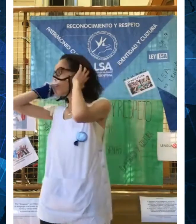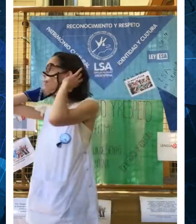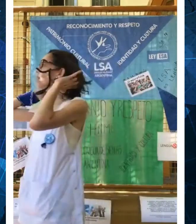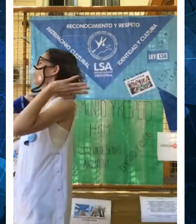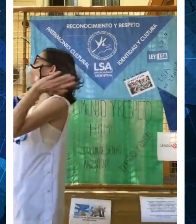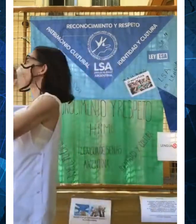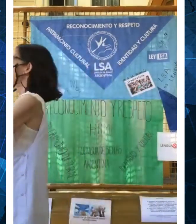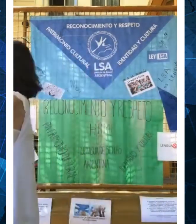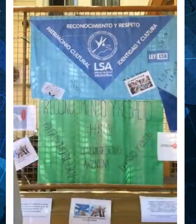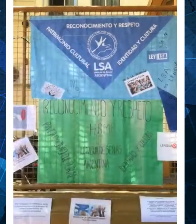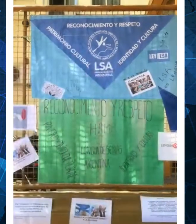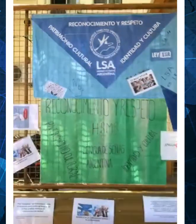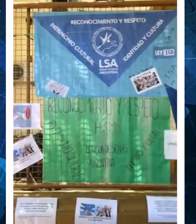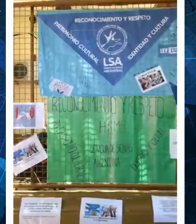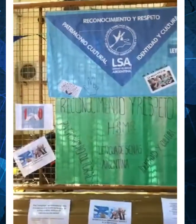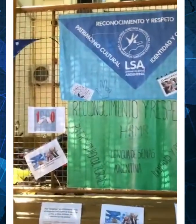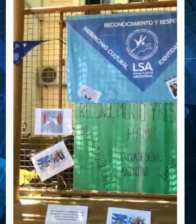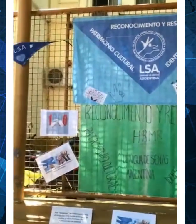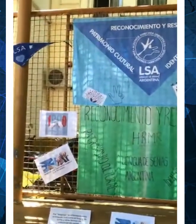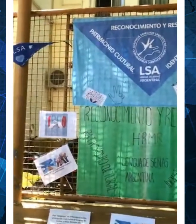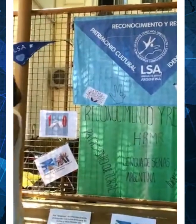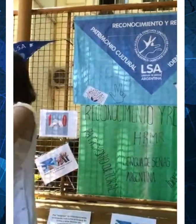Muchísimas gracias.